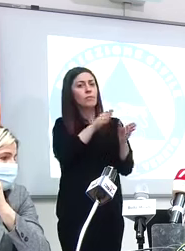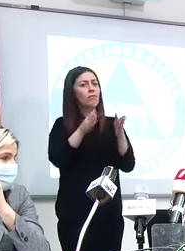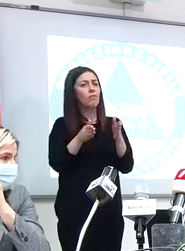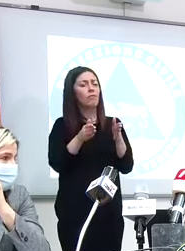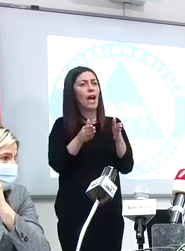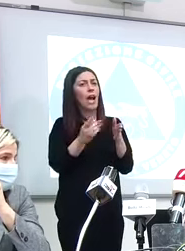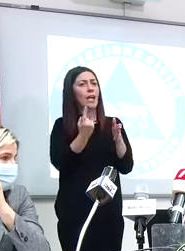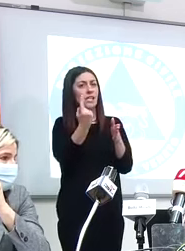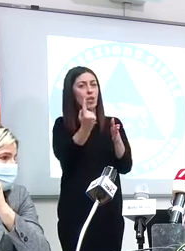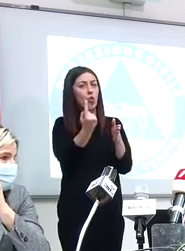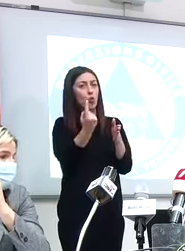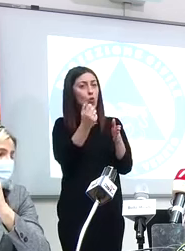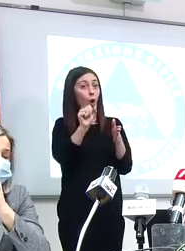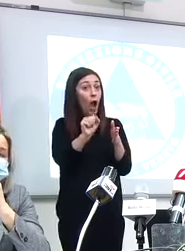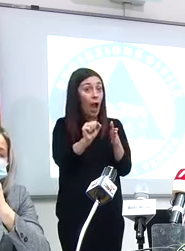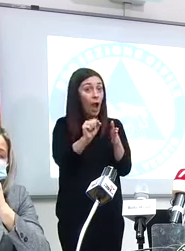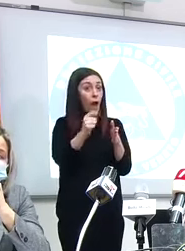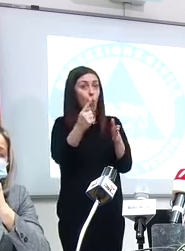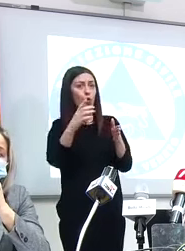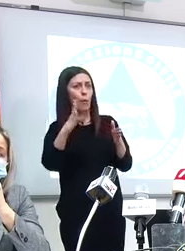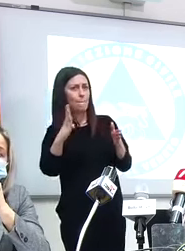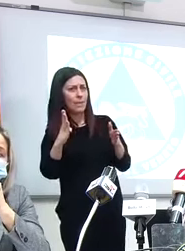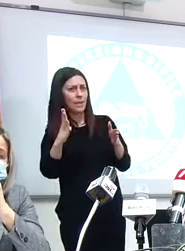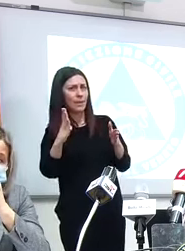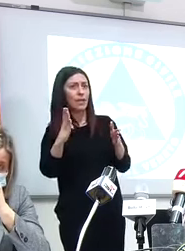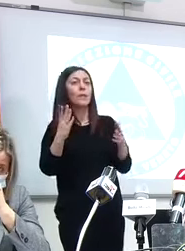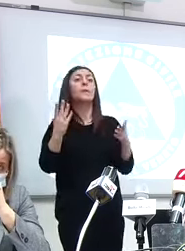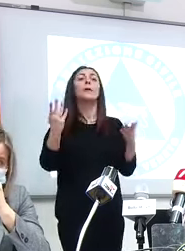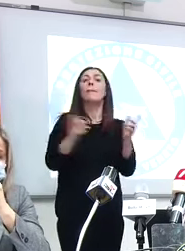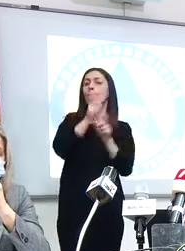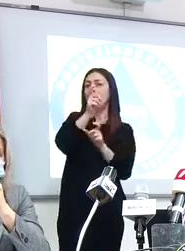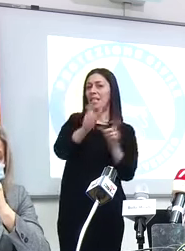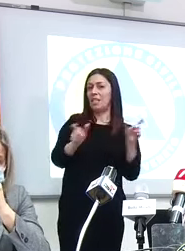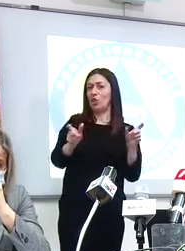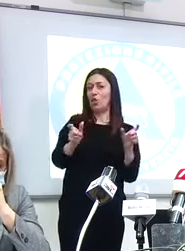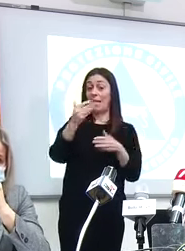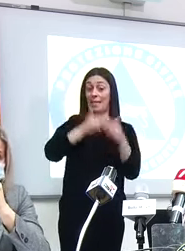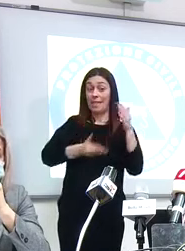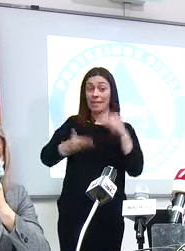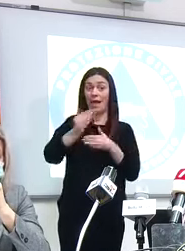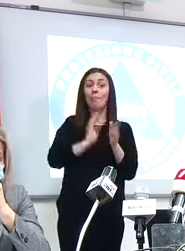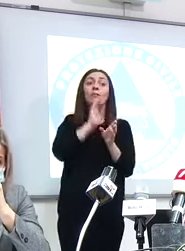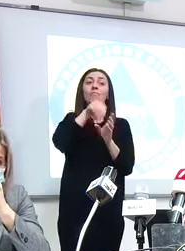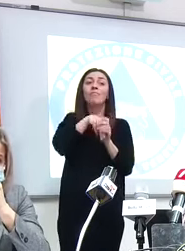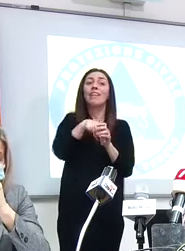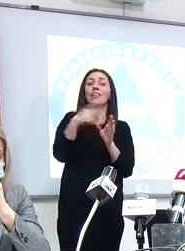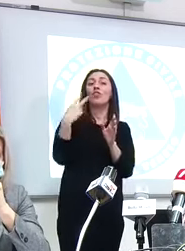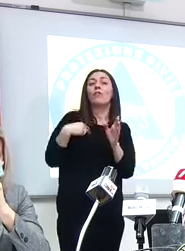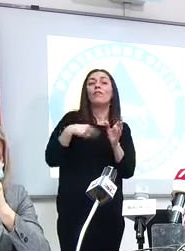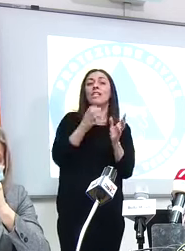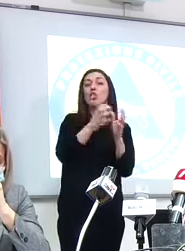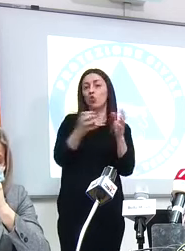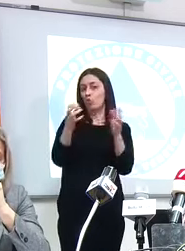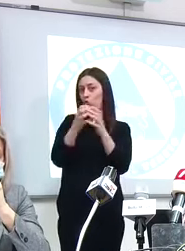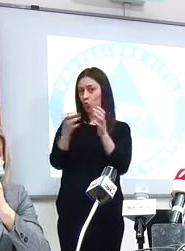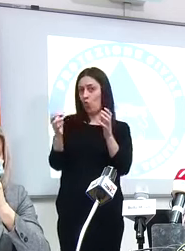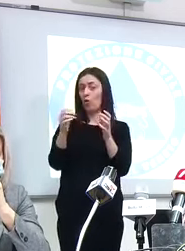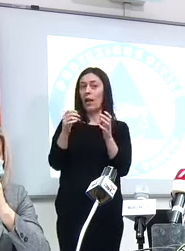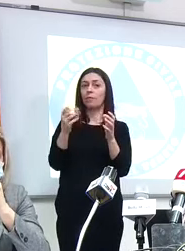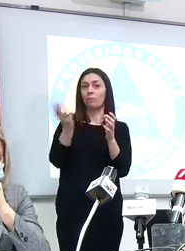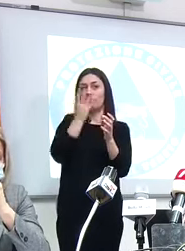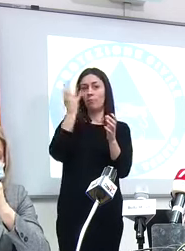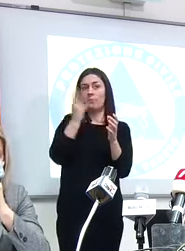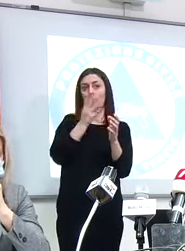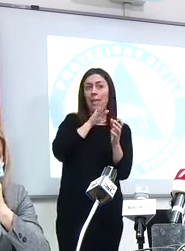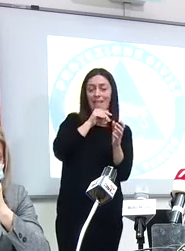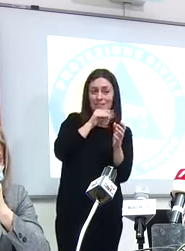1B? Quelle che sono nelle strutture le abbiamo considerate nella fascia, quindi strutture residenziali per anziani e